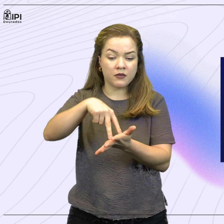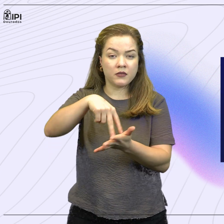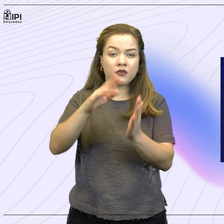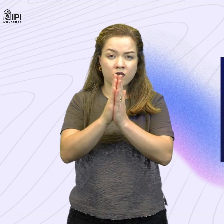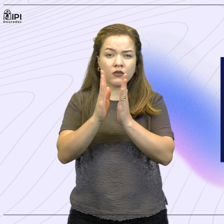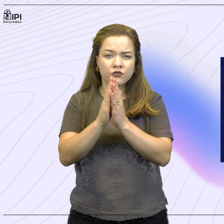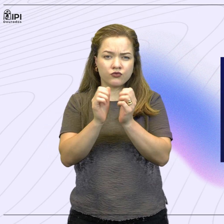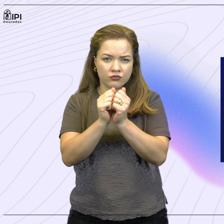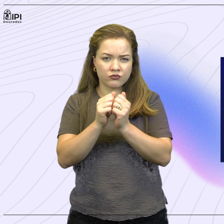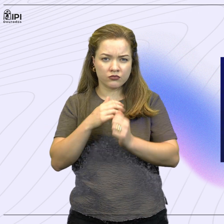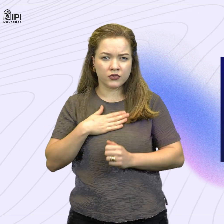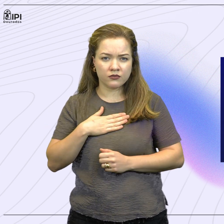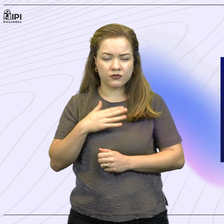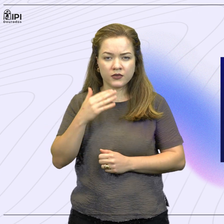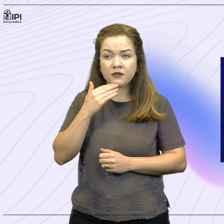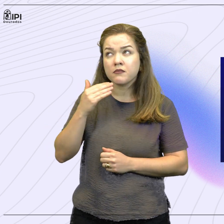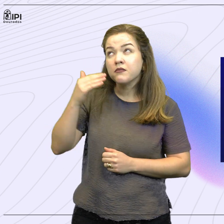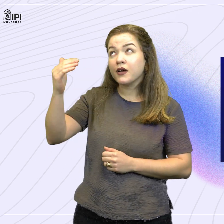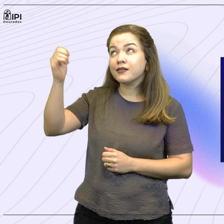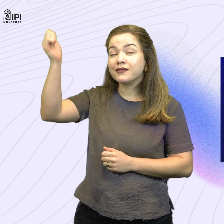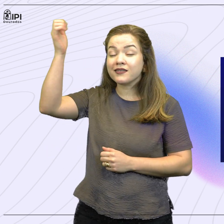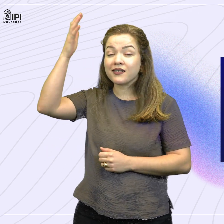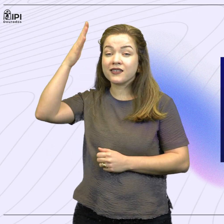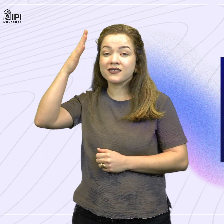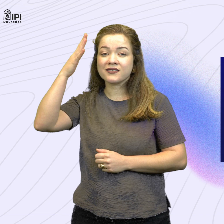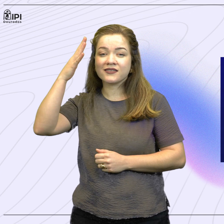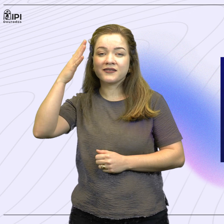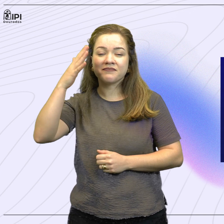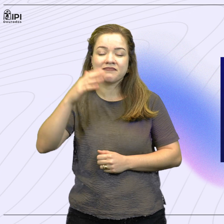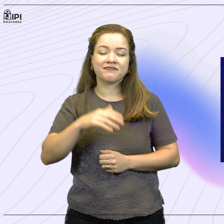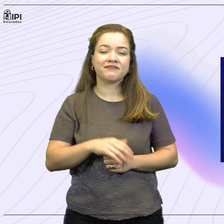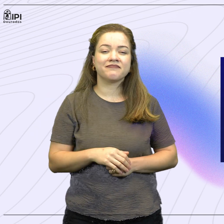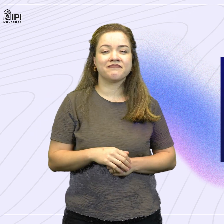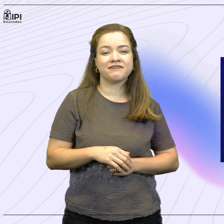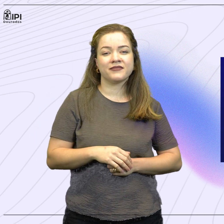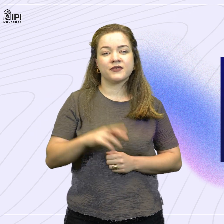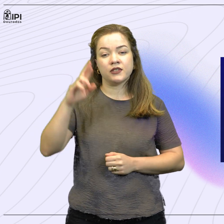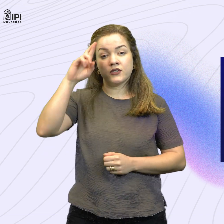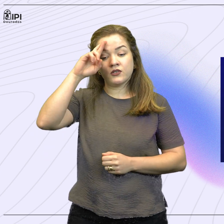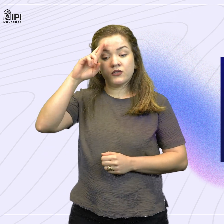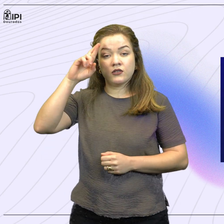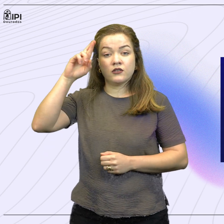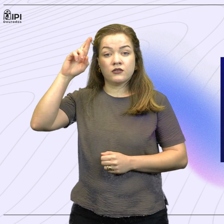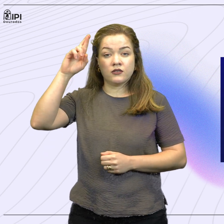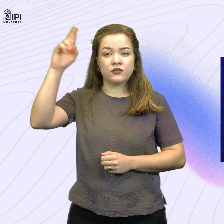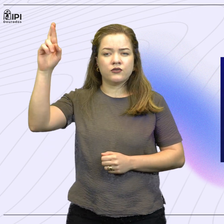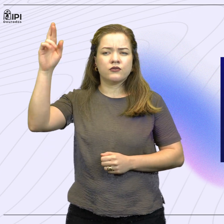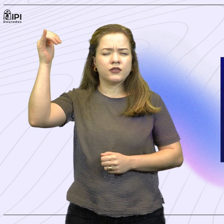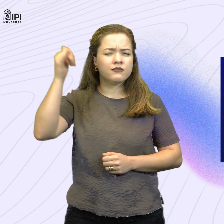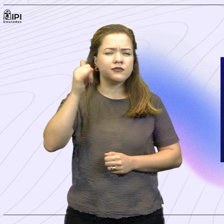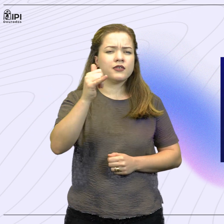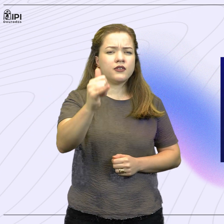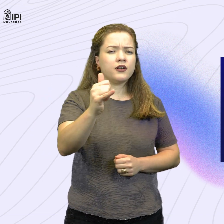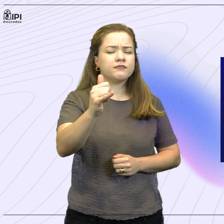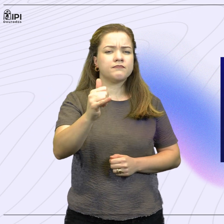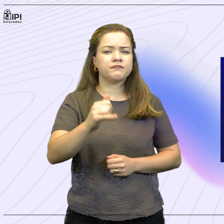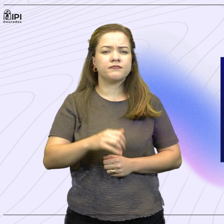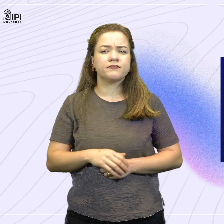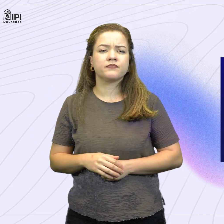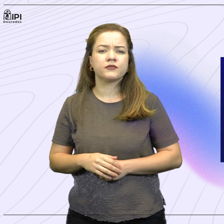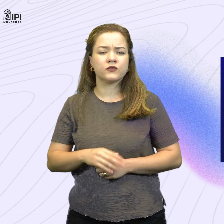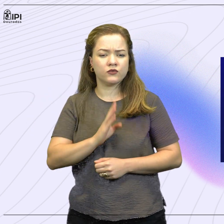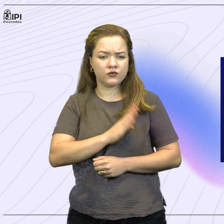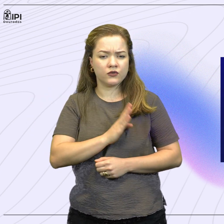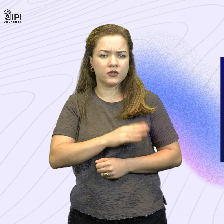comigo. Peça dessa graça do Senhor. Onde você estiver, fique em pé, e que o Senhor vai ministrar o seu coração, vai confirmar essa palavra sobre a